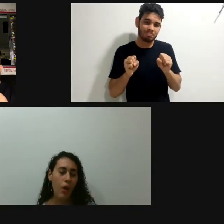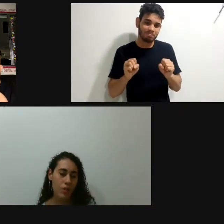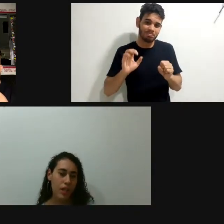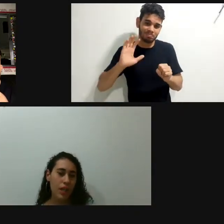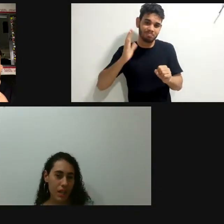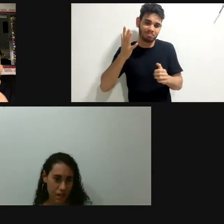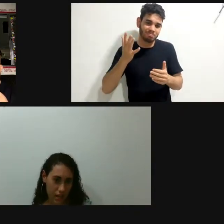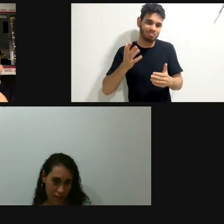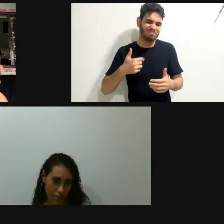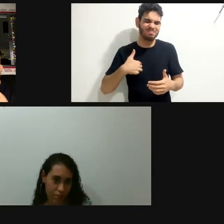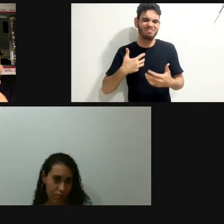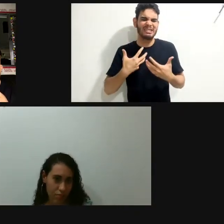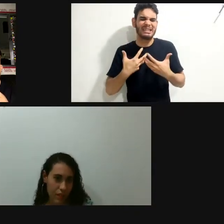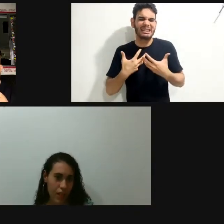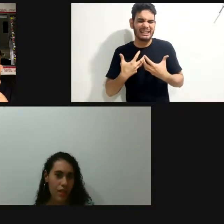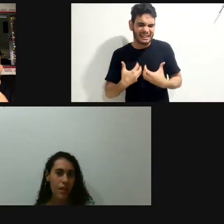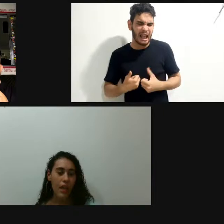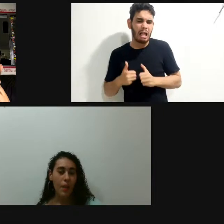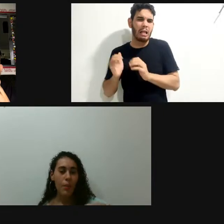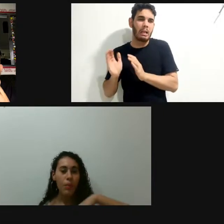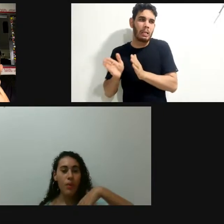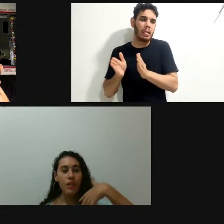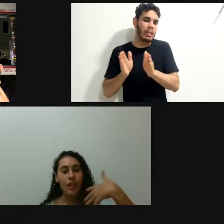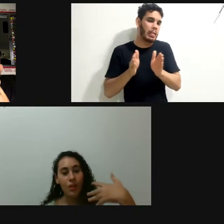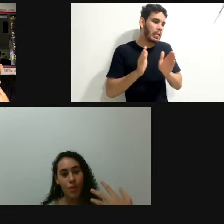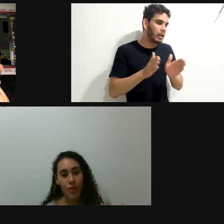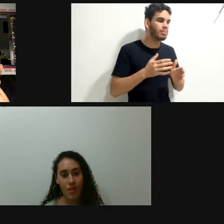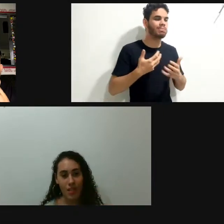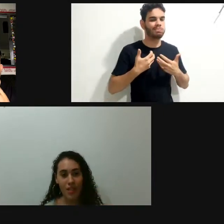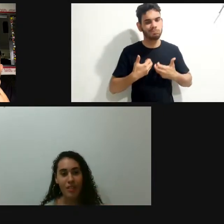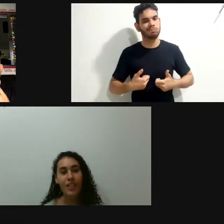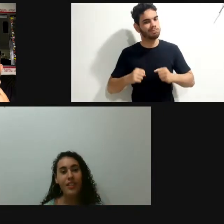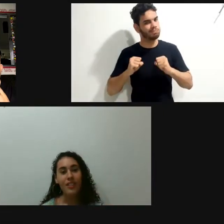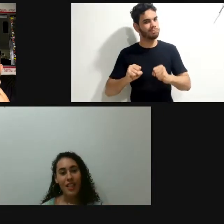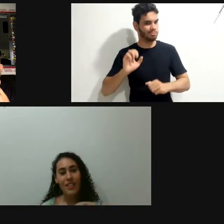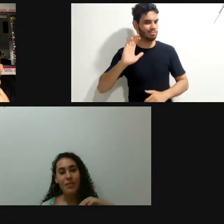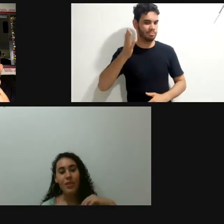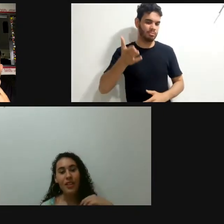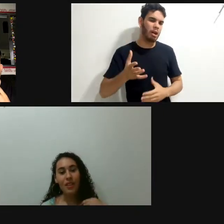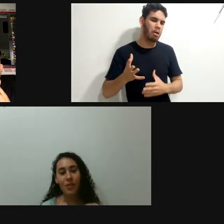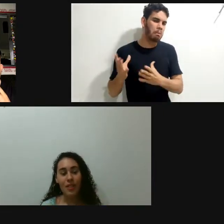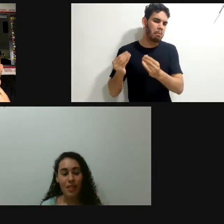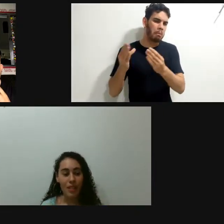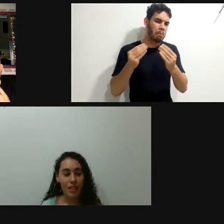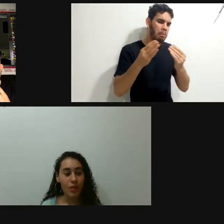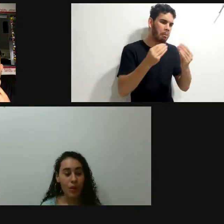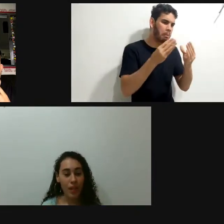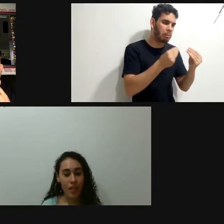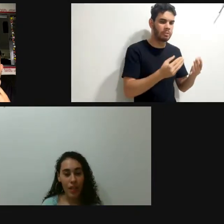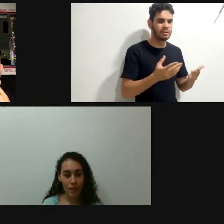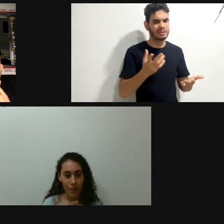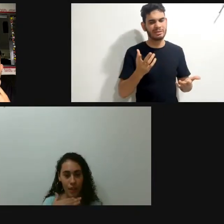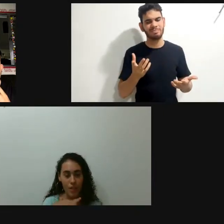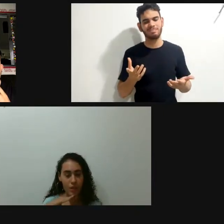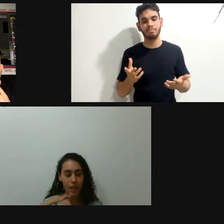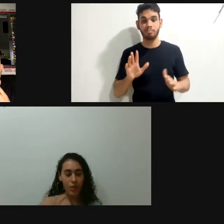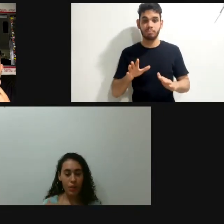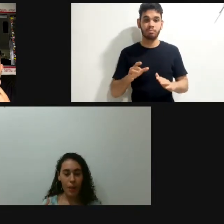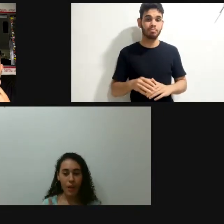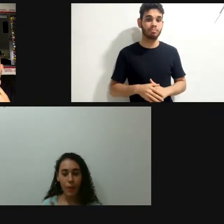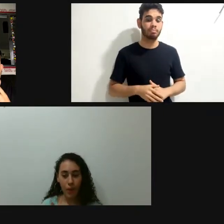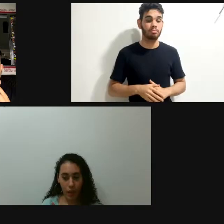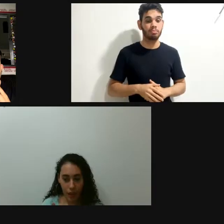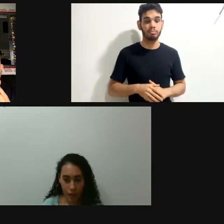a rotina cansa, né? É muita coisa, né? Muita coisa. Tanto é que, no caso, eu